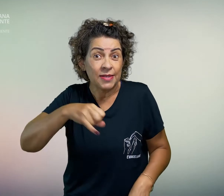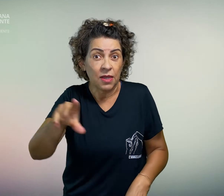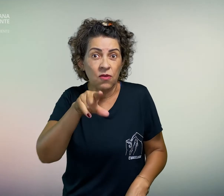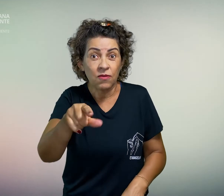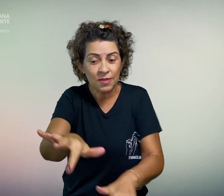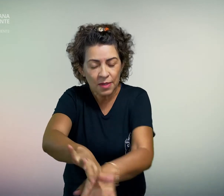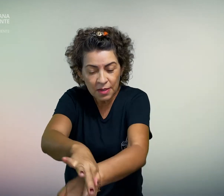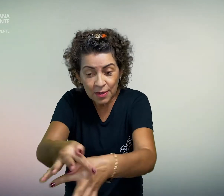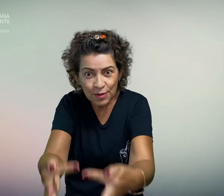será exaltado.